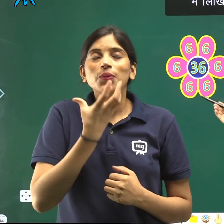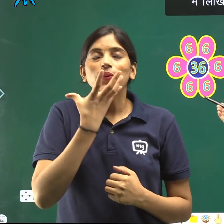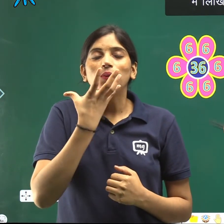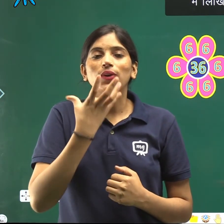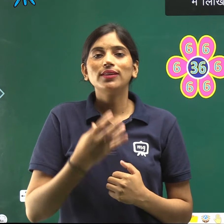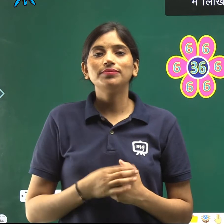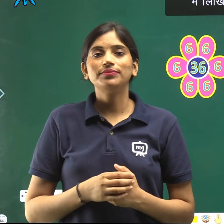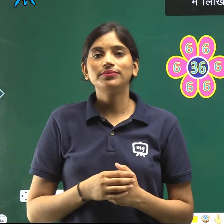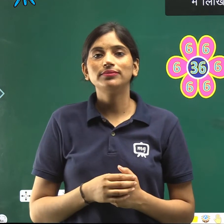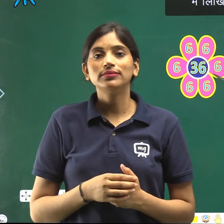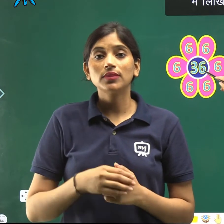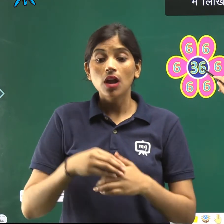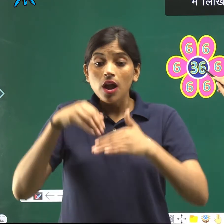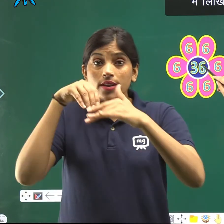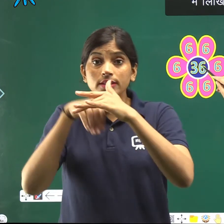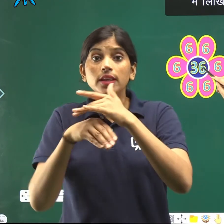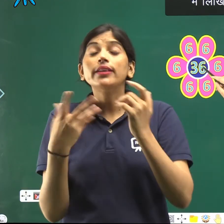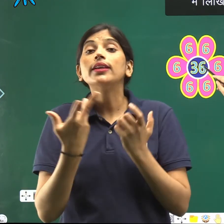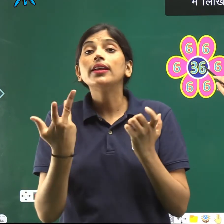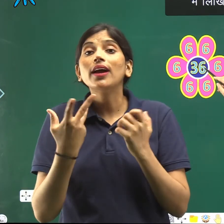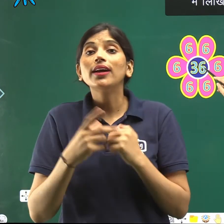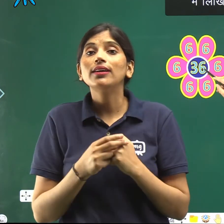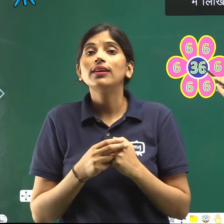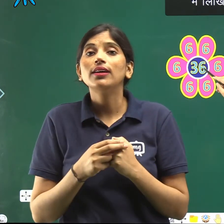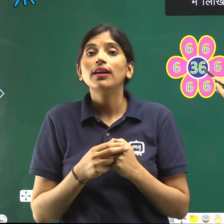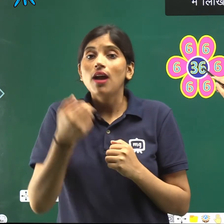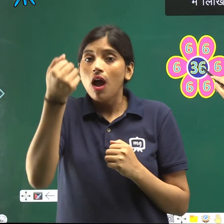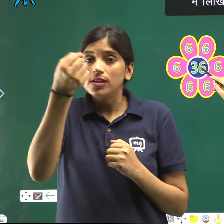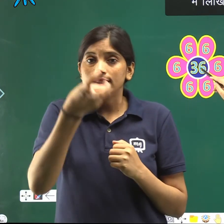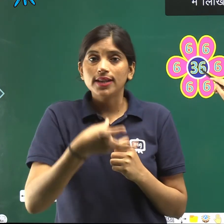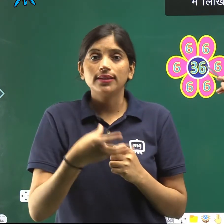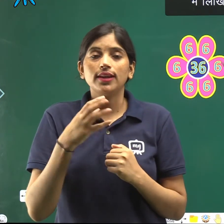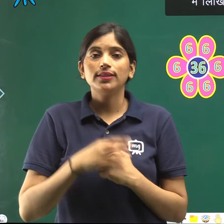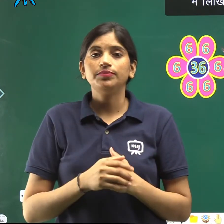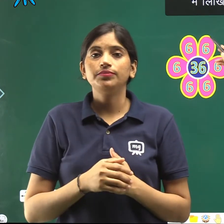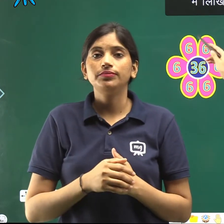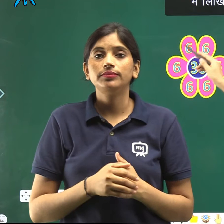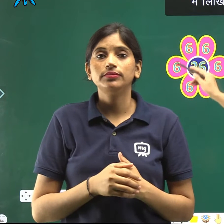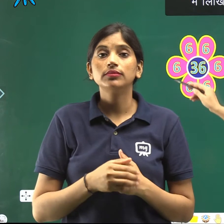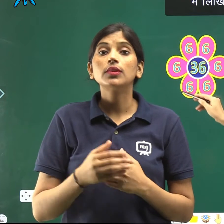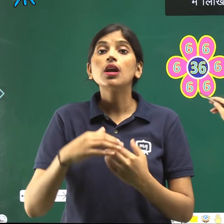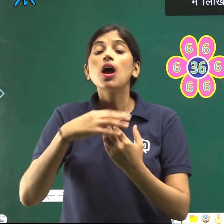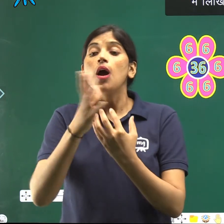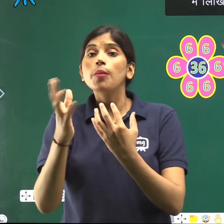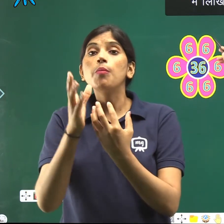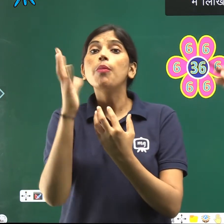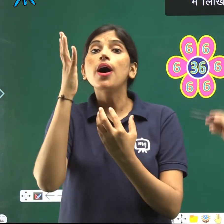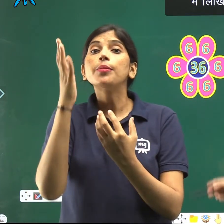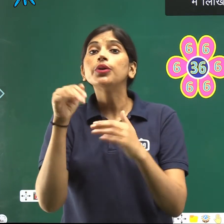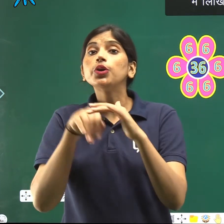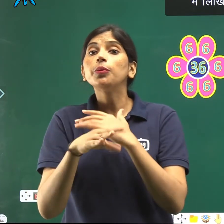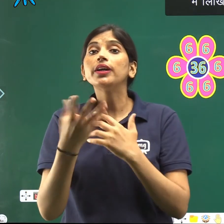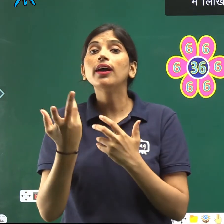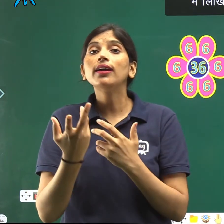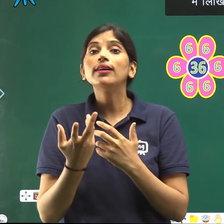फूल। इसके अंदर क्या है? संख्या। बाहर पत्तियों में क्या